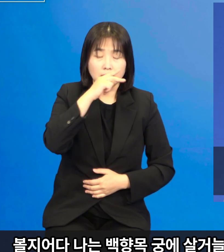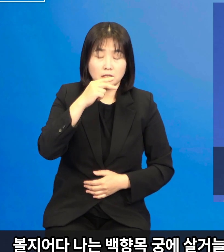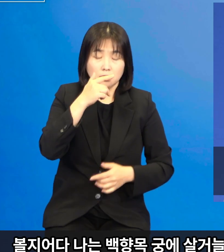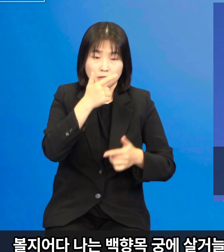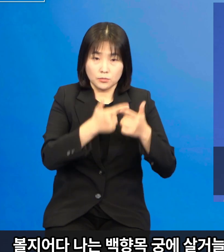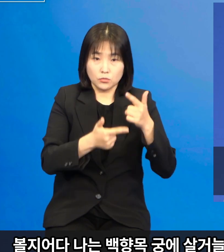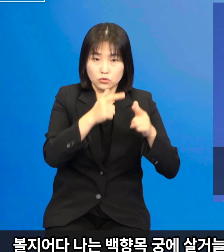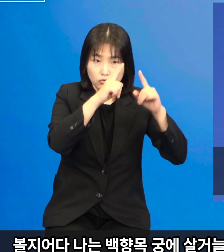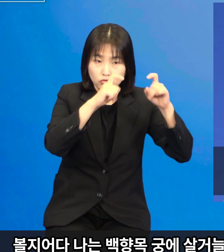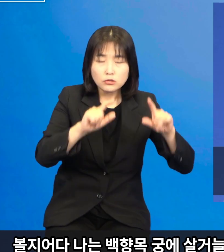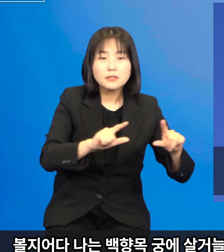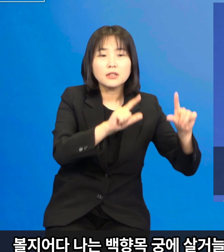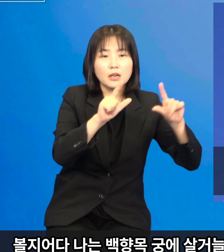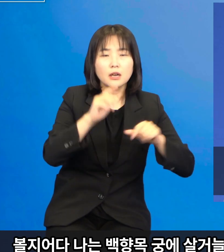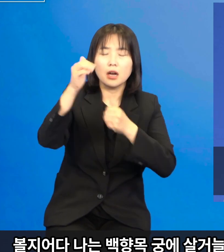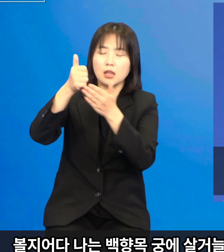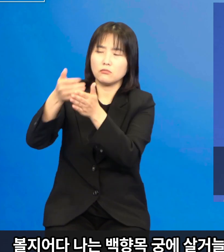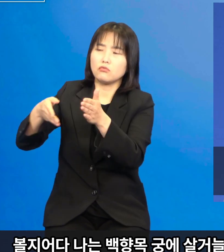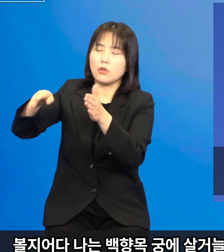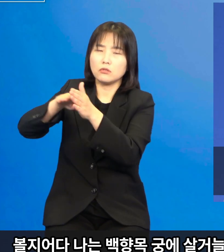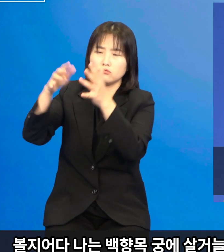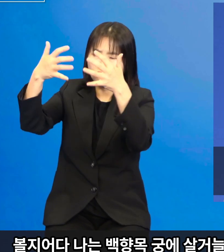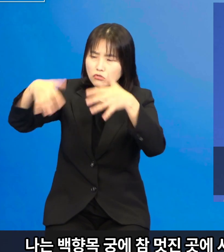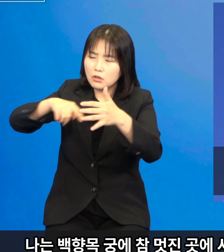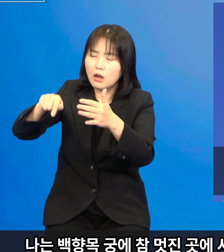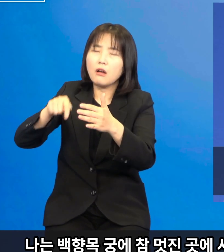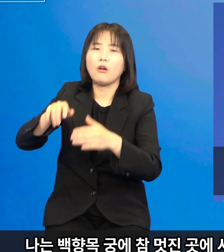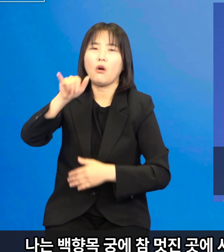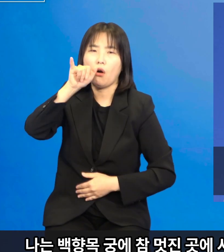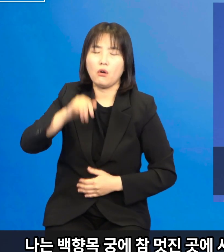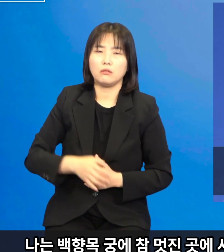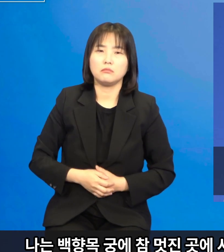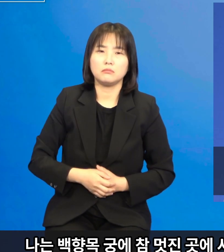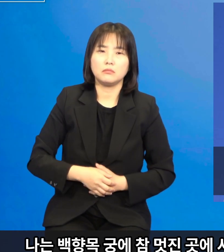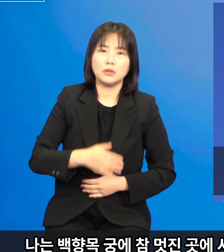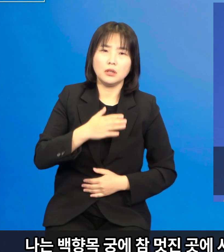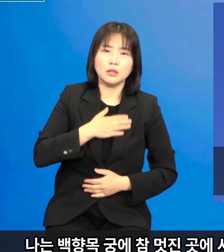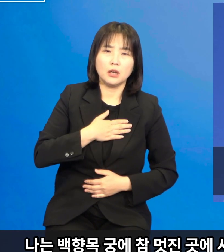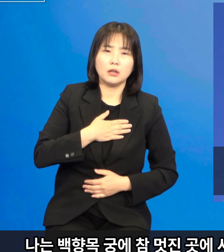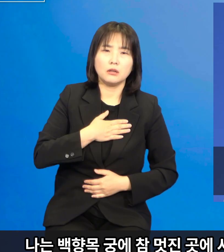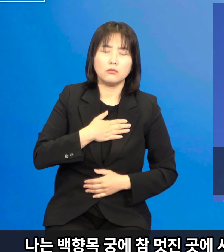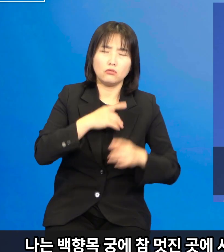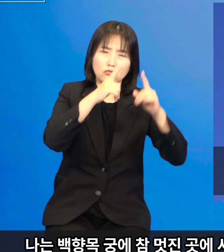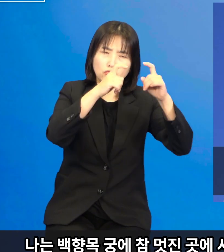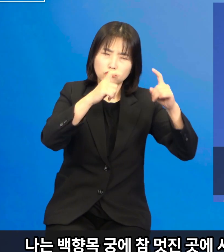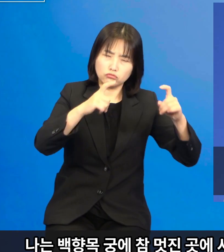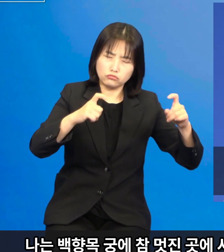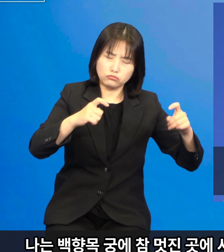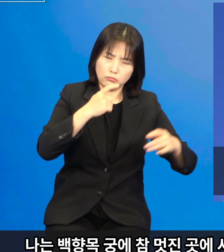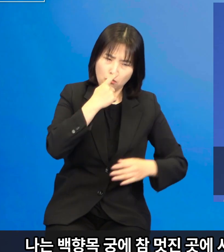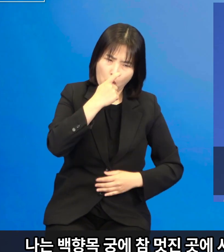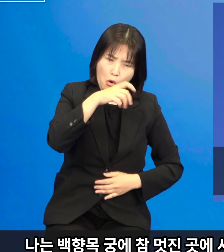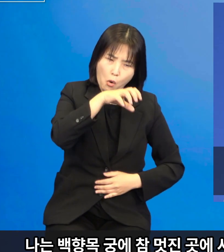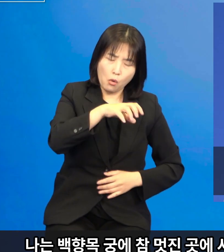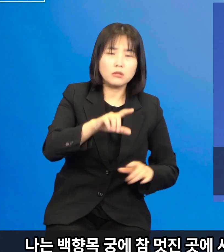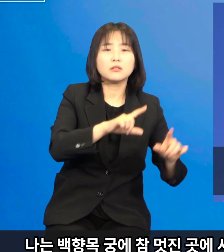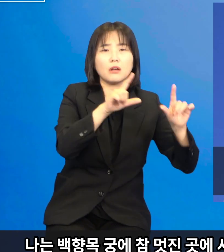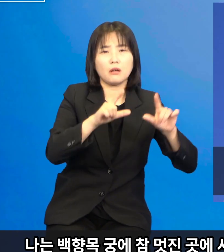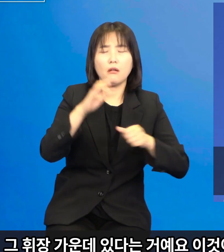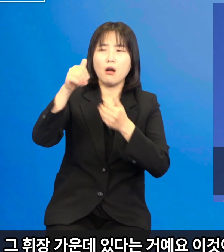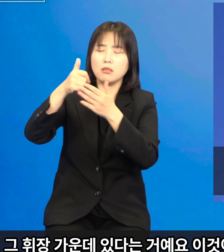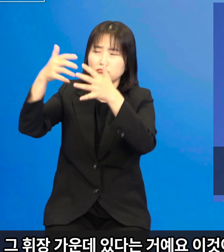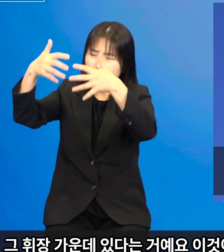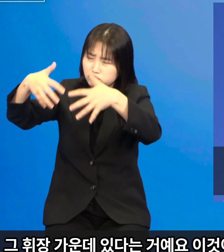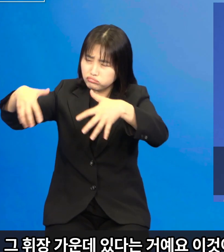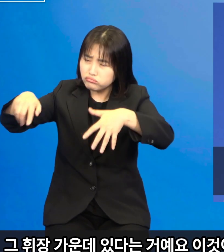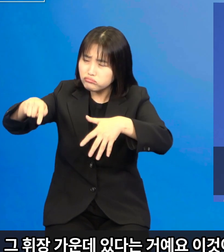그는 휘장 가운데 있도다. 나는 백향목궁에 참 멋진 곳에 사는데 하나님은 천쪽 아래에